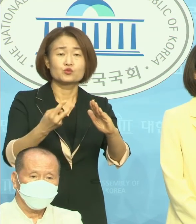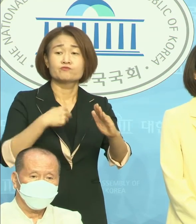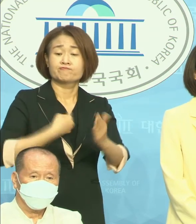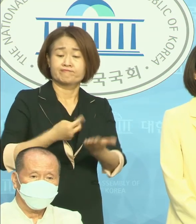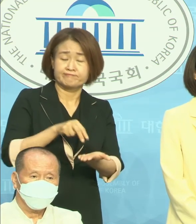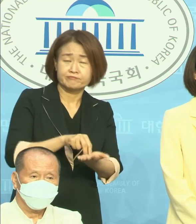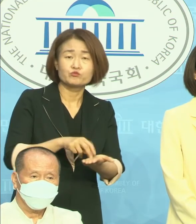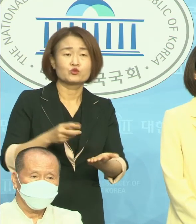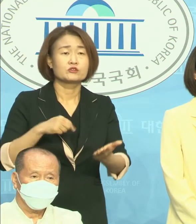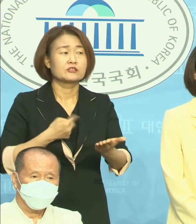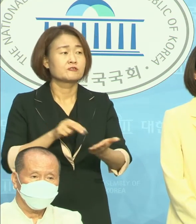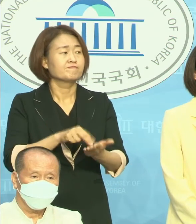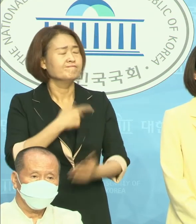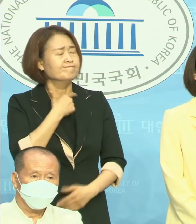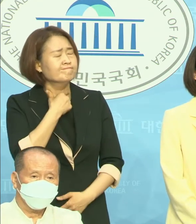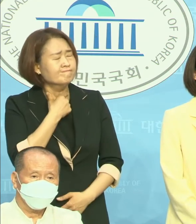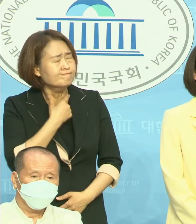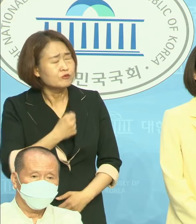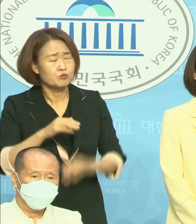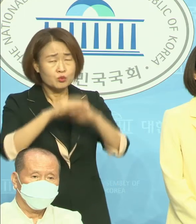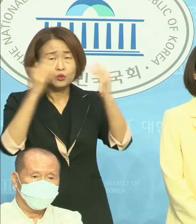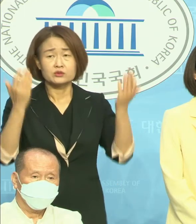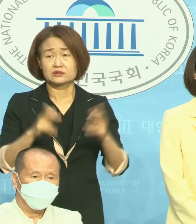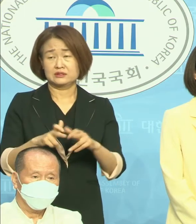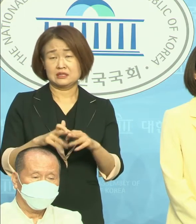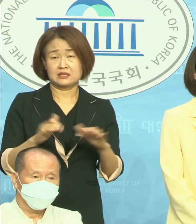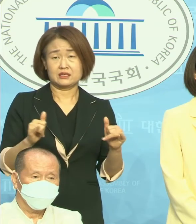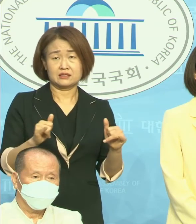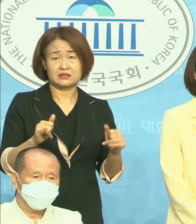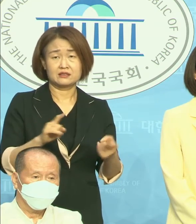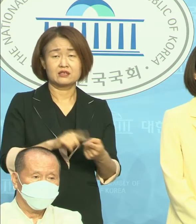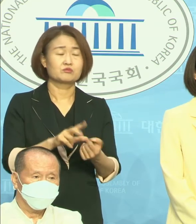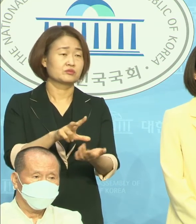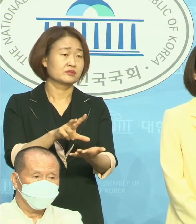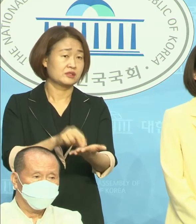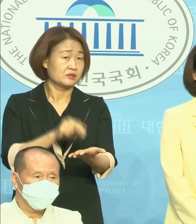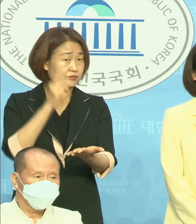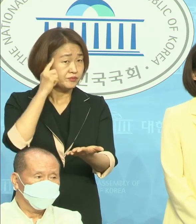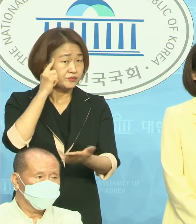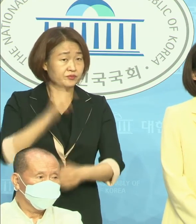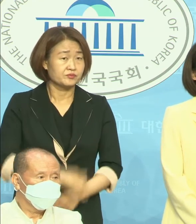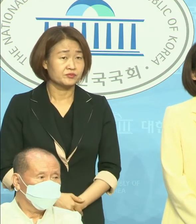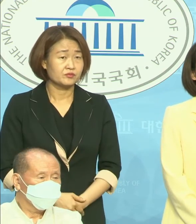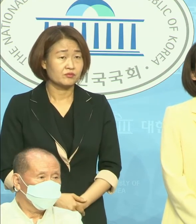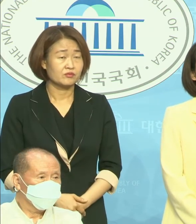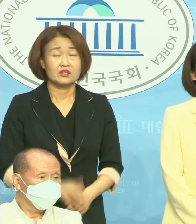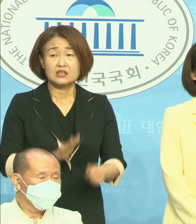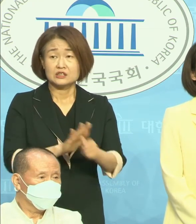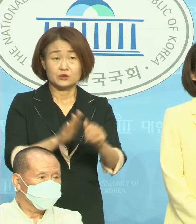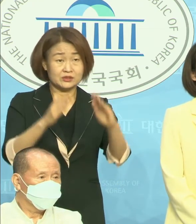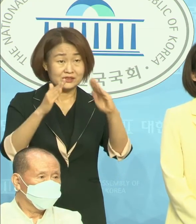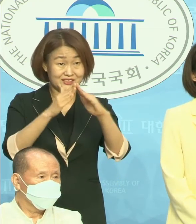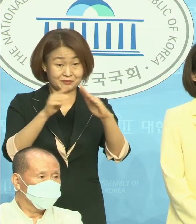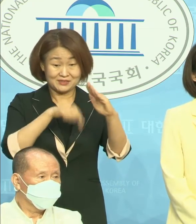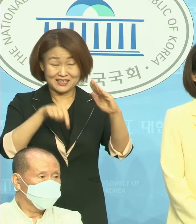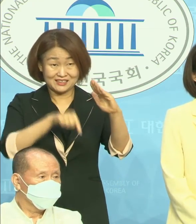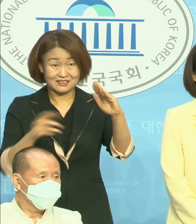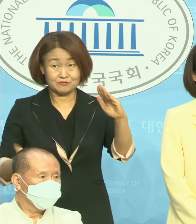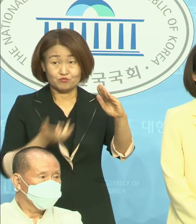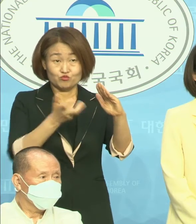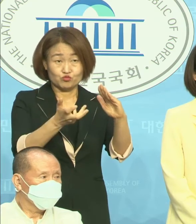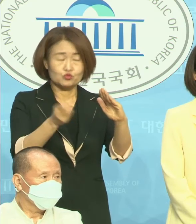자립을 꿈꾸는 뭐 모든 장애는 문제이다 점주 때 게 입주한 후에 신문사